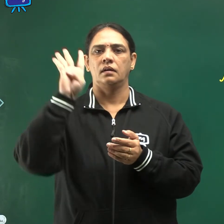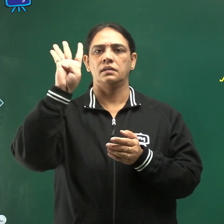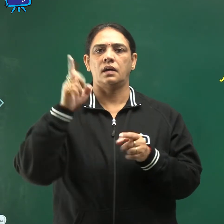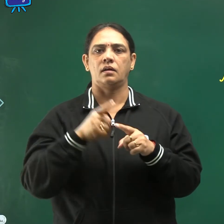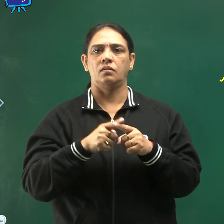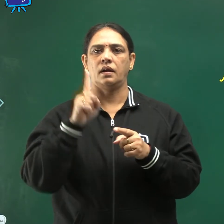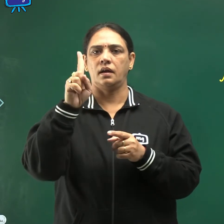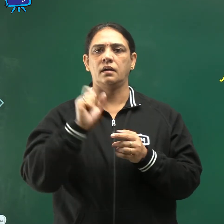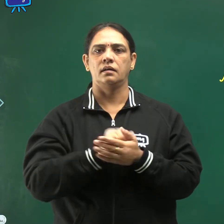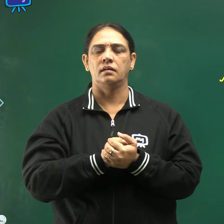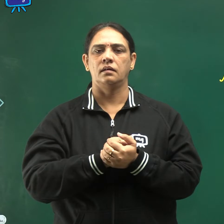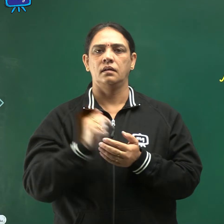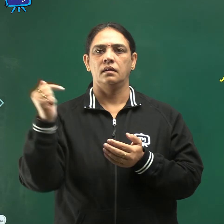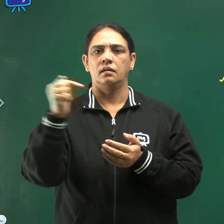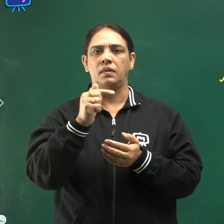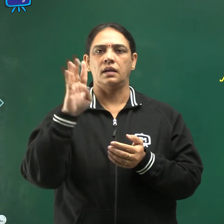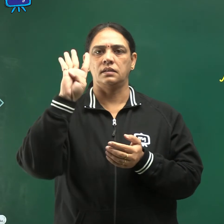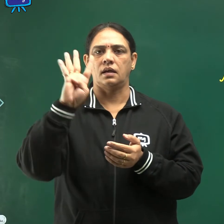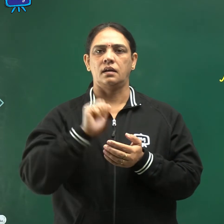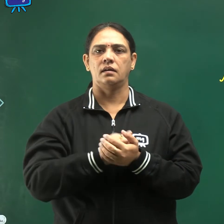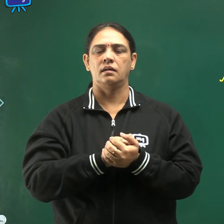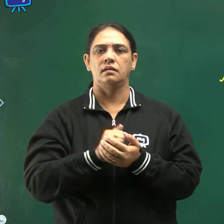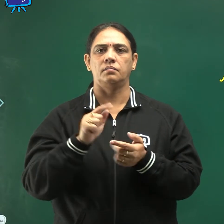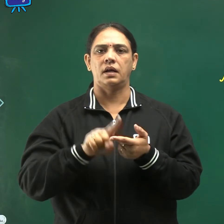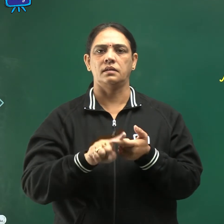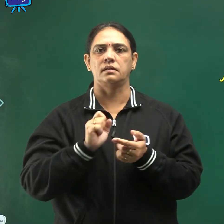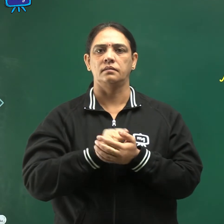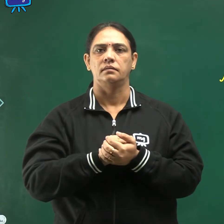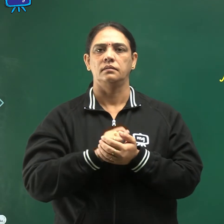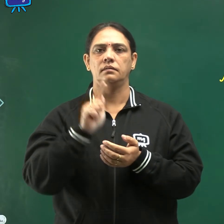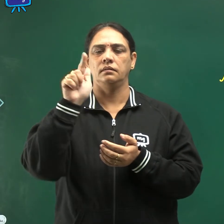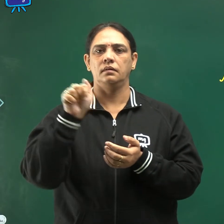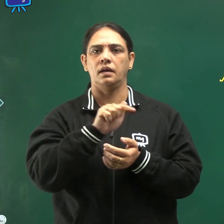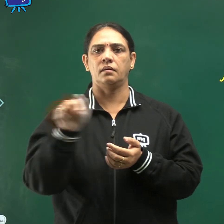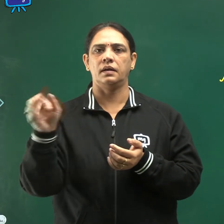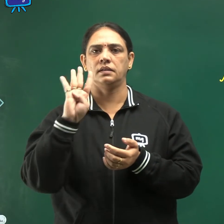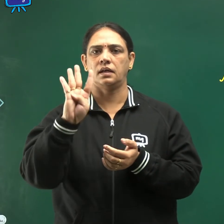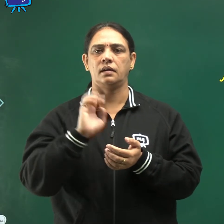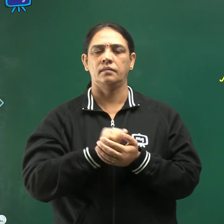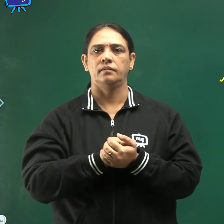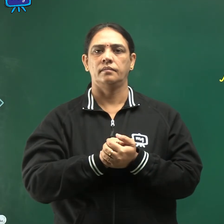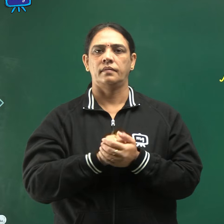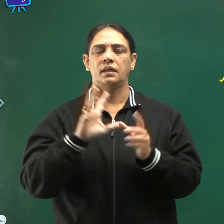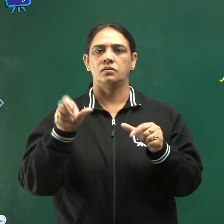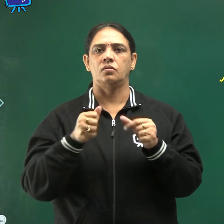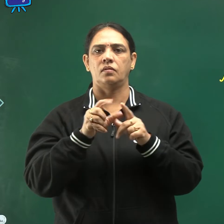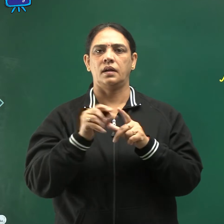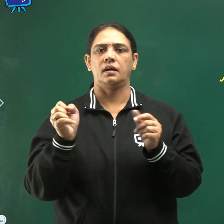1 माइनस 4 प्लस 1/4। हल